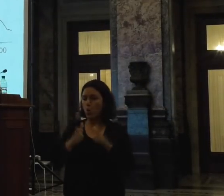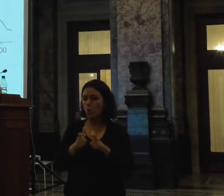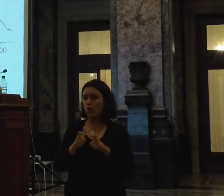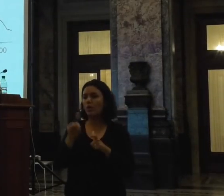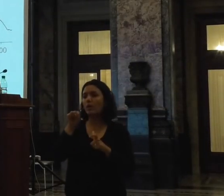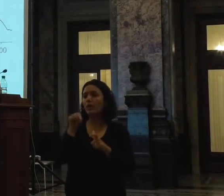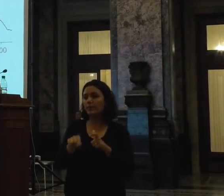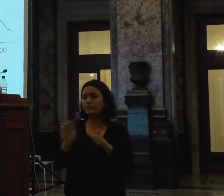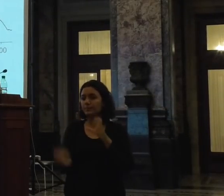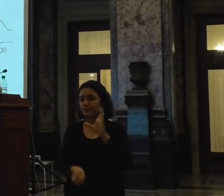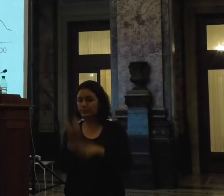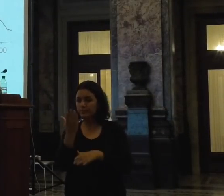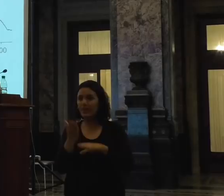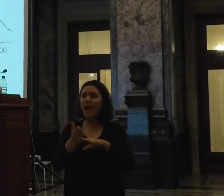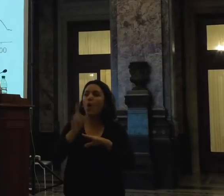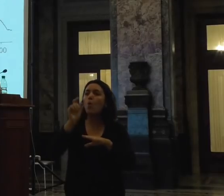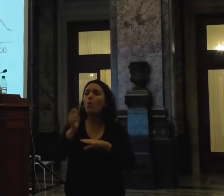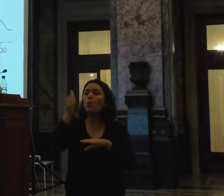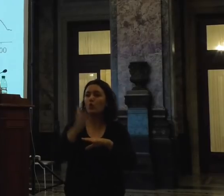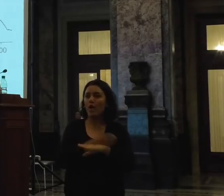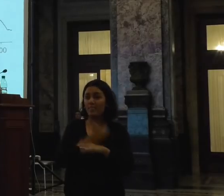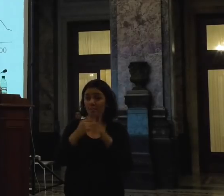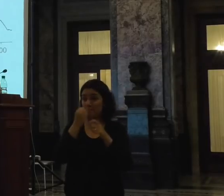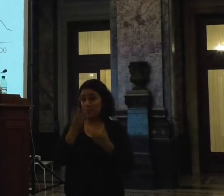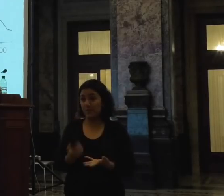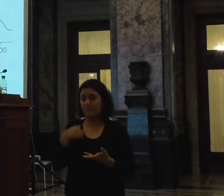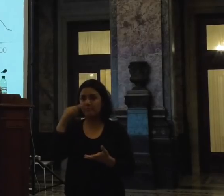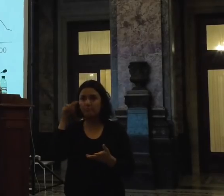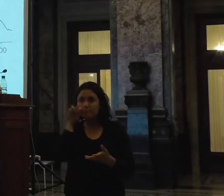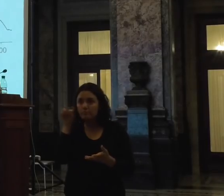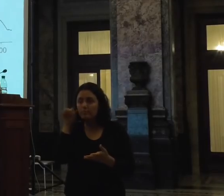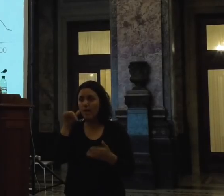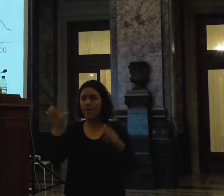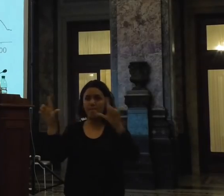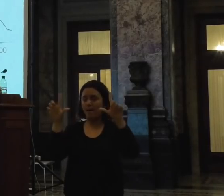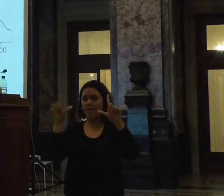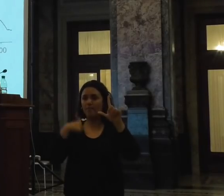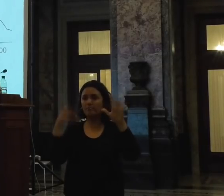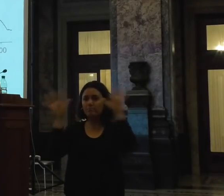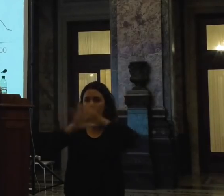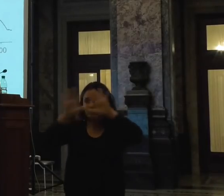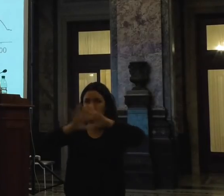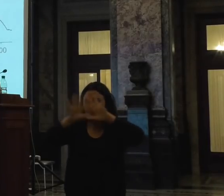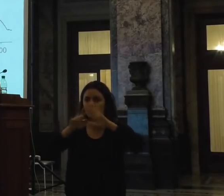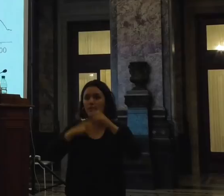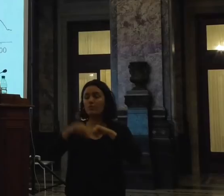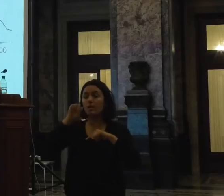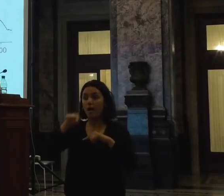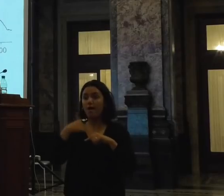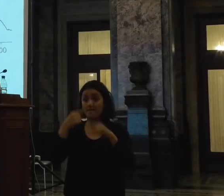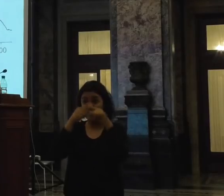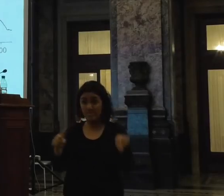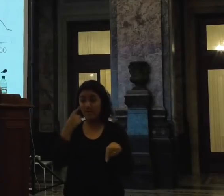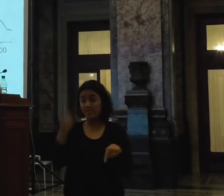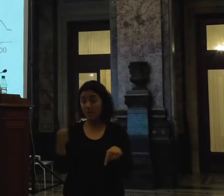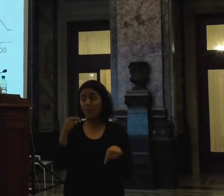el estímulo, porque si el ojo se está moviendo, eso sería dañino para la imagen. Entonces, no sé si pueden ver la diferencia aquí